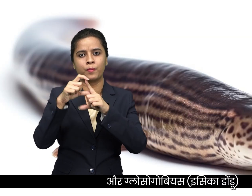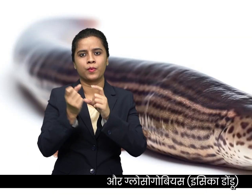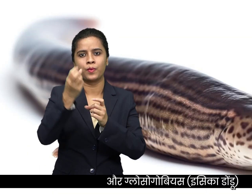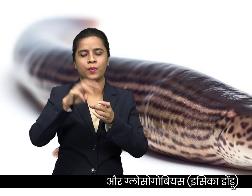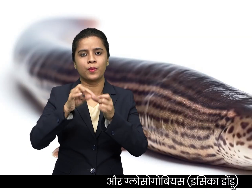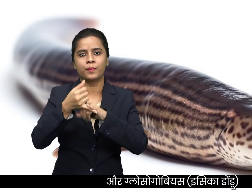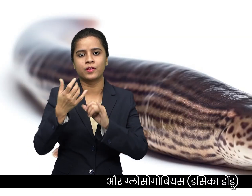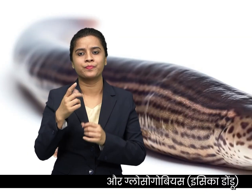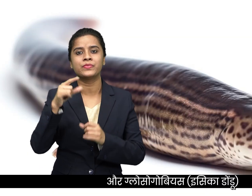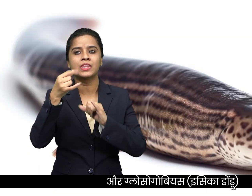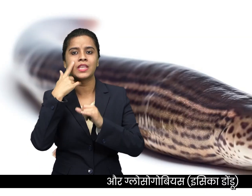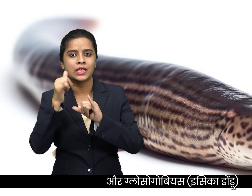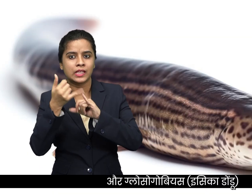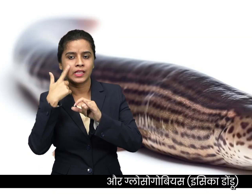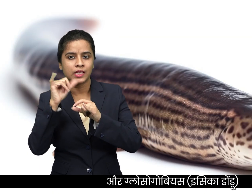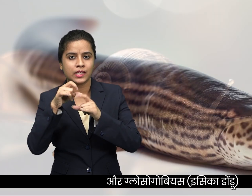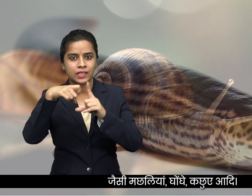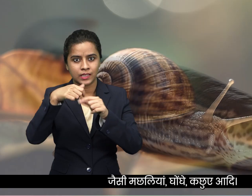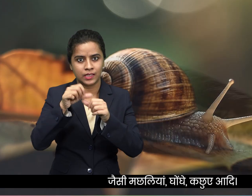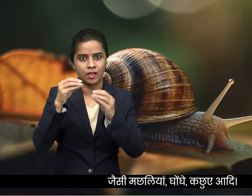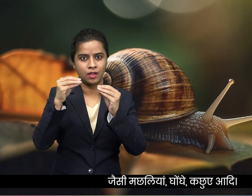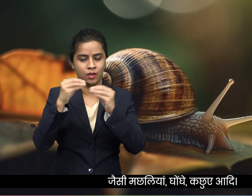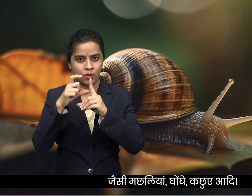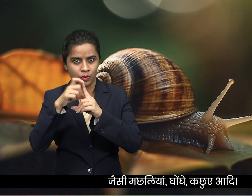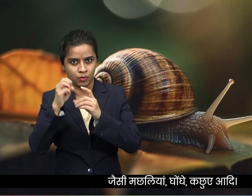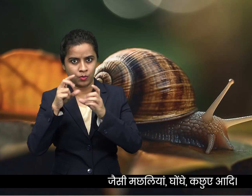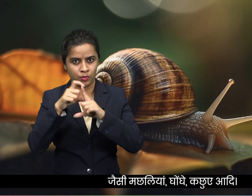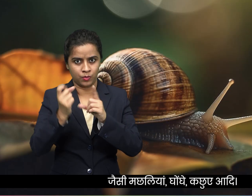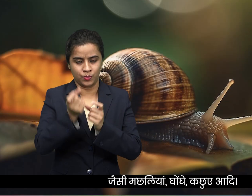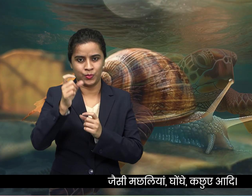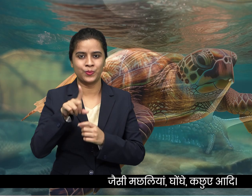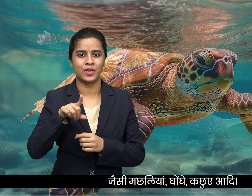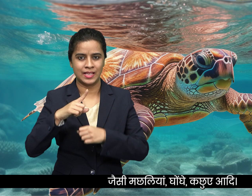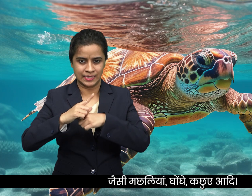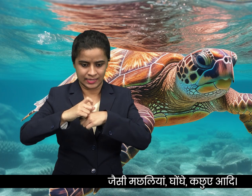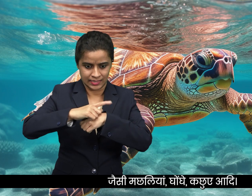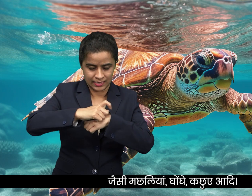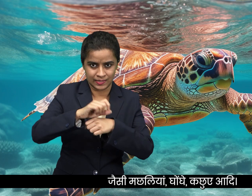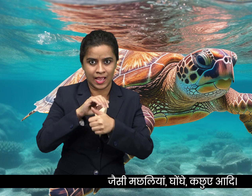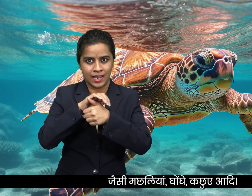इसिका टोंडो जैसी मछलियाँ, घोंघे, कछुए आदि।